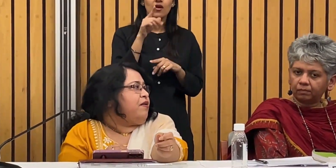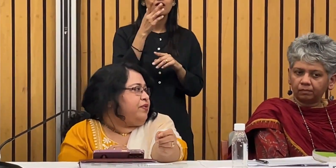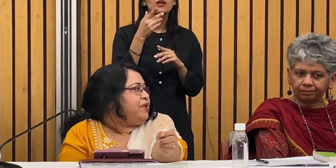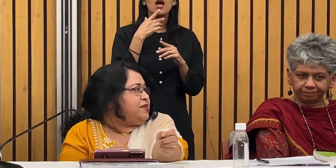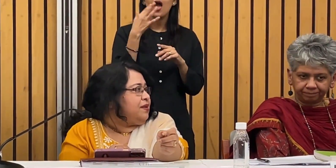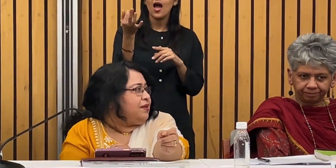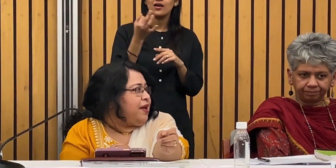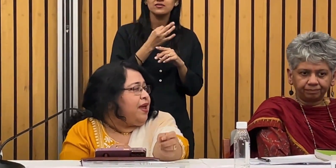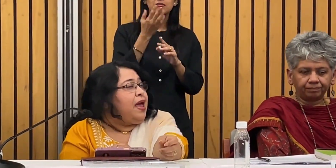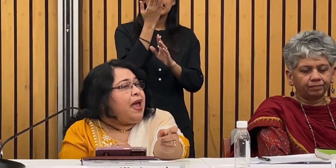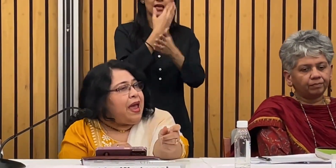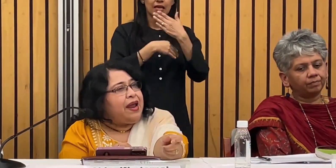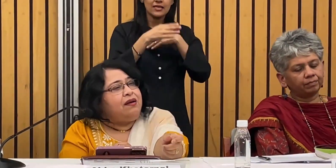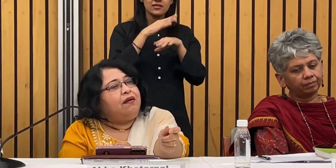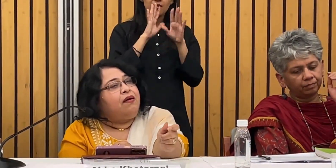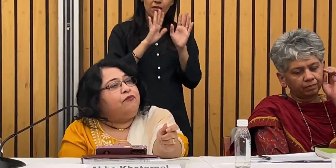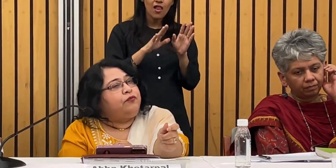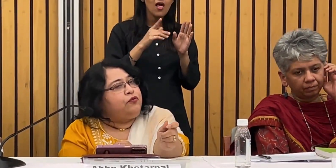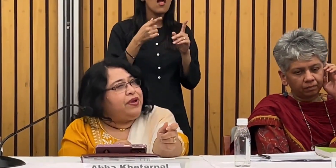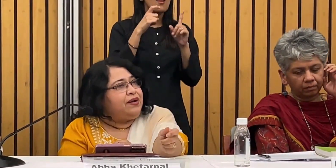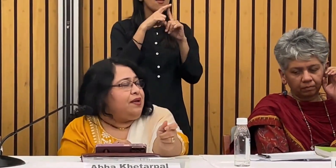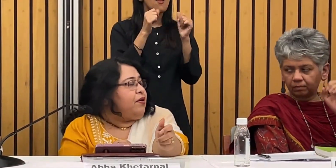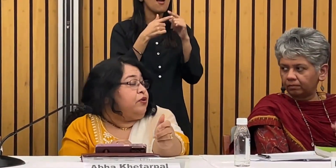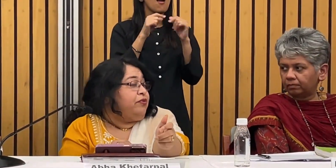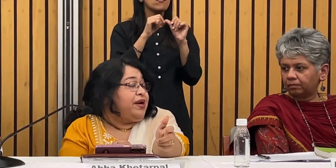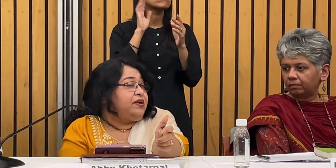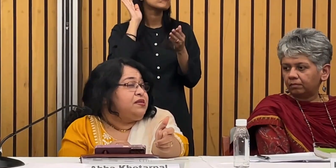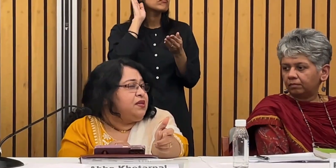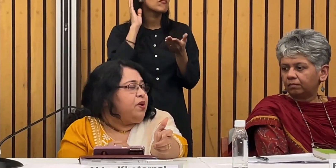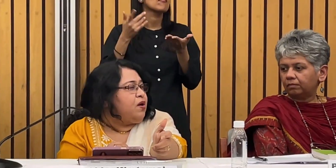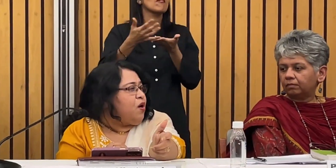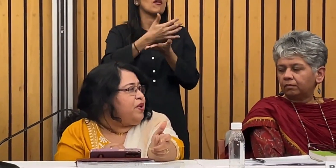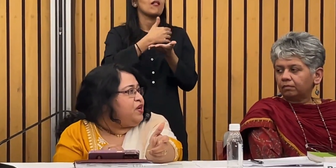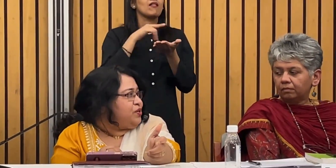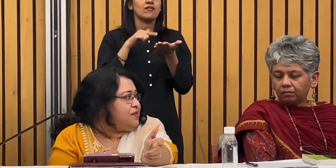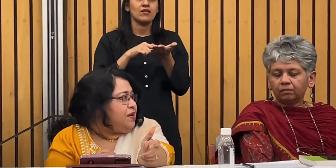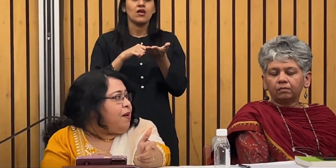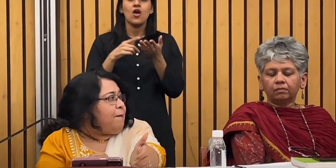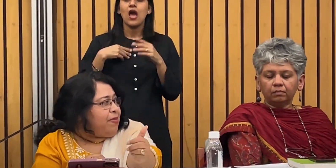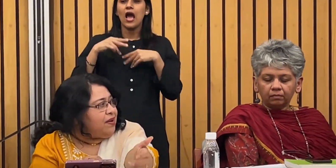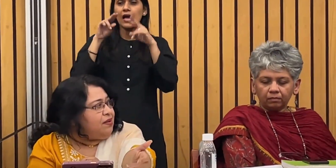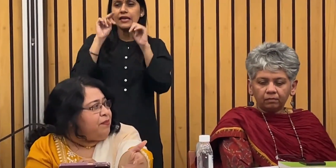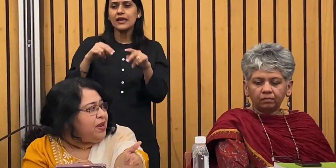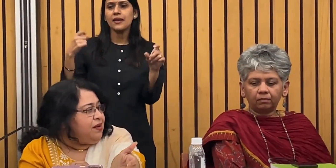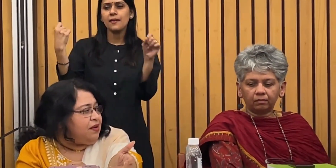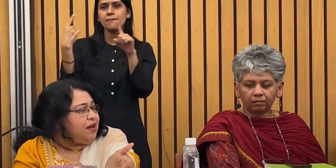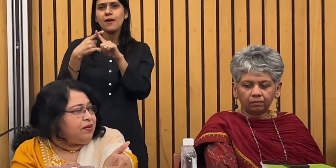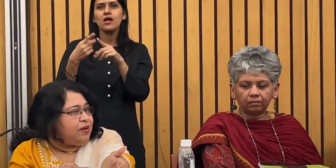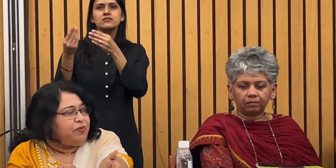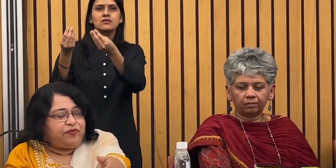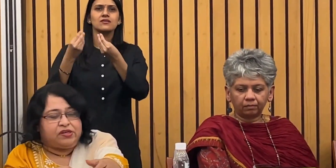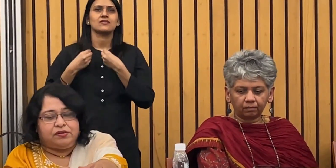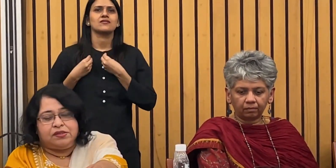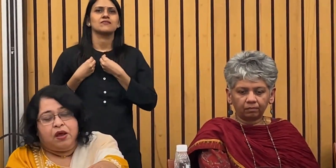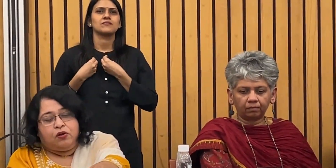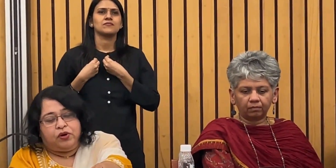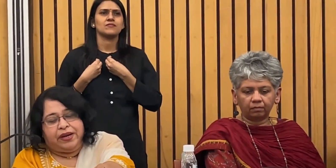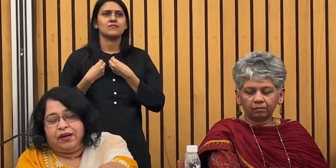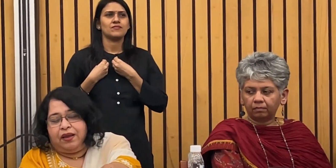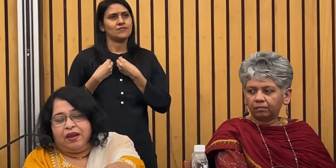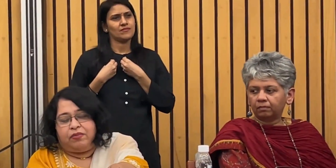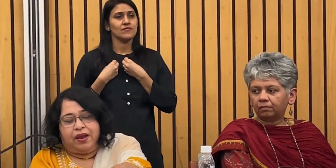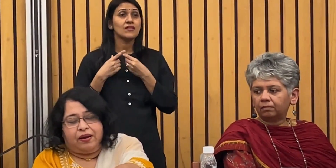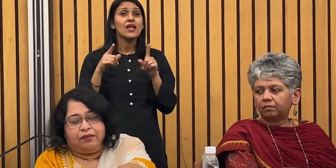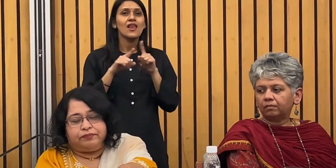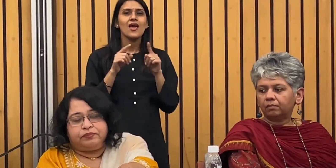डेटा काफ़ी मिल सकता है. एंड टू गेट रीजनेबल अकोमोडेशन बाय द मेडिकल हेल्थ केयर प्रोफेशनल, तो